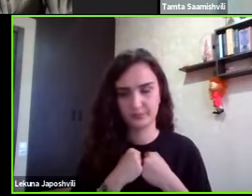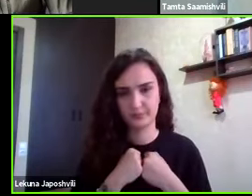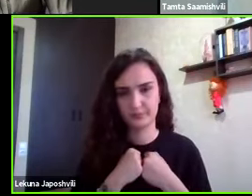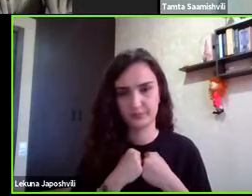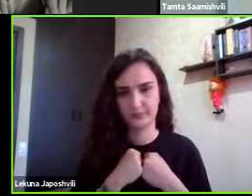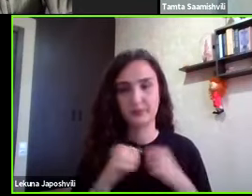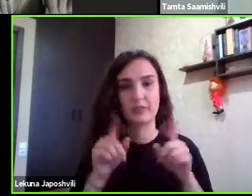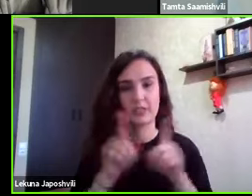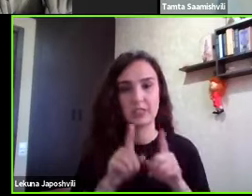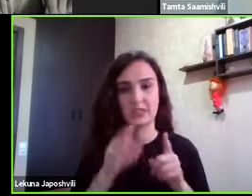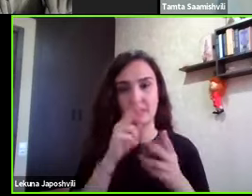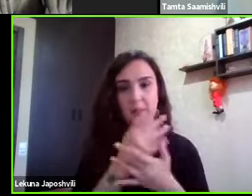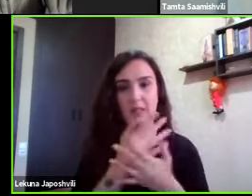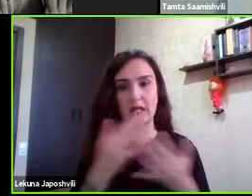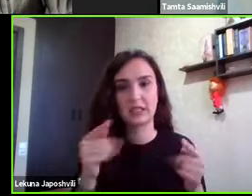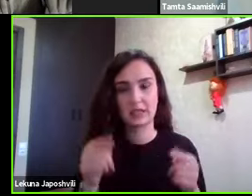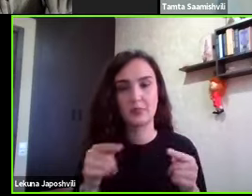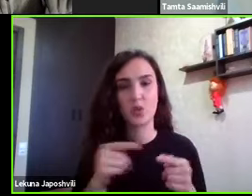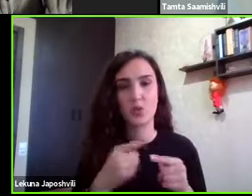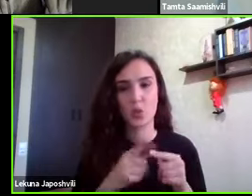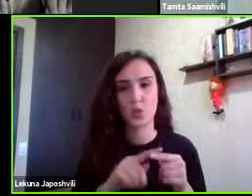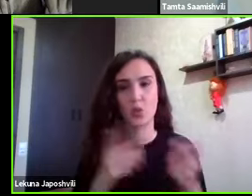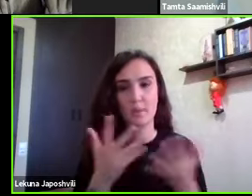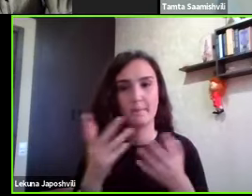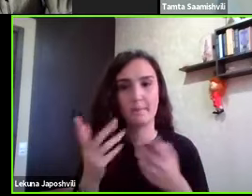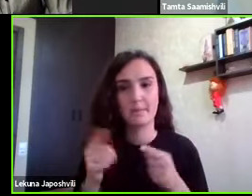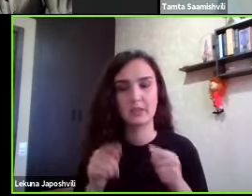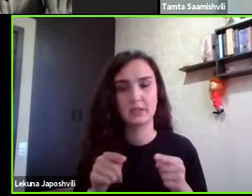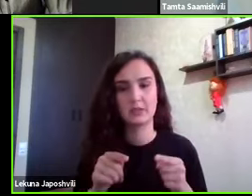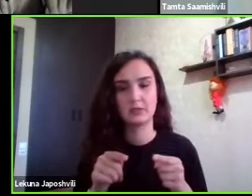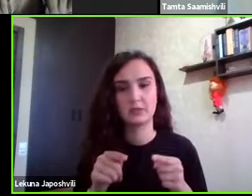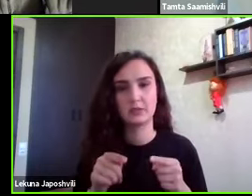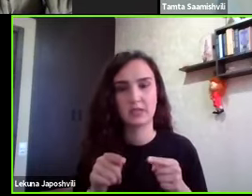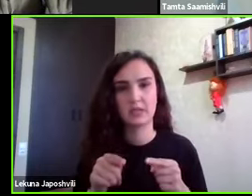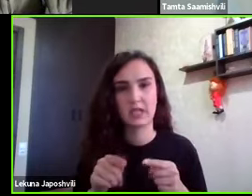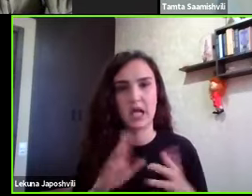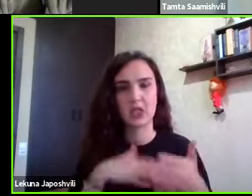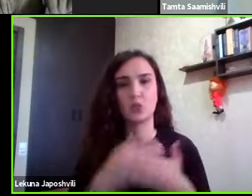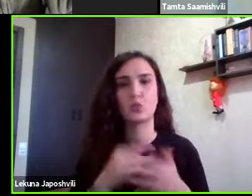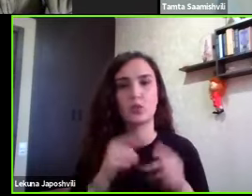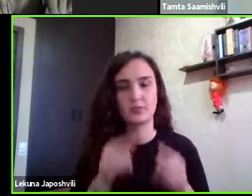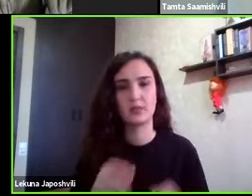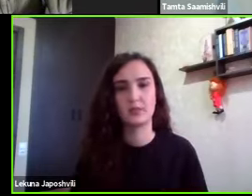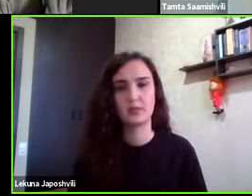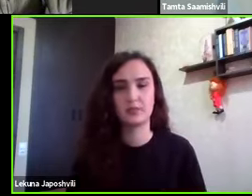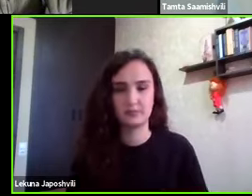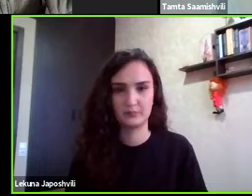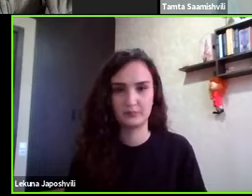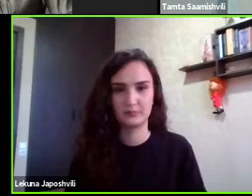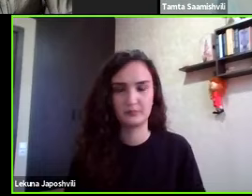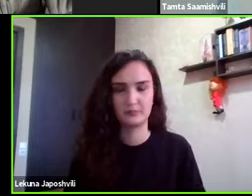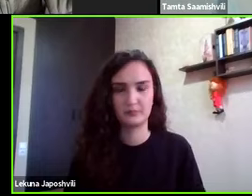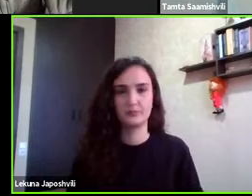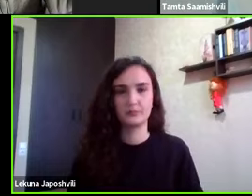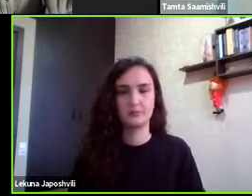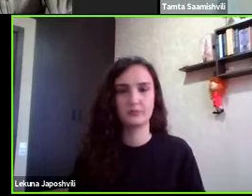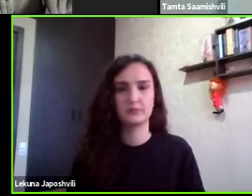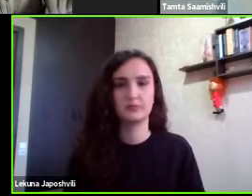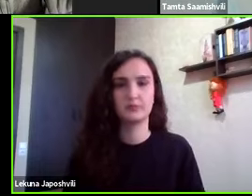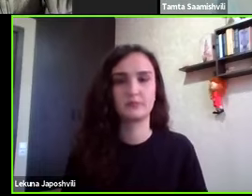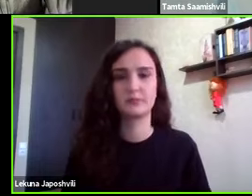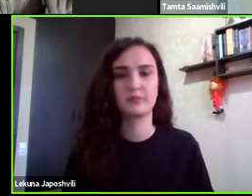მივიღოთ ისეთი პრეპარატები, რომლებიც გააქტიურებს ამ იმუნურ სისტემას. მაგრამ ხშირად არის ხოლმე